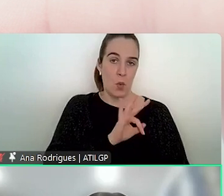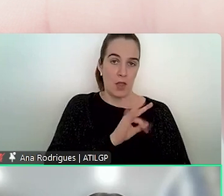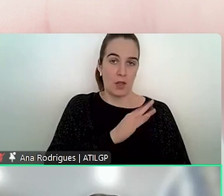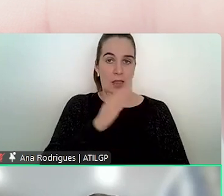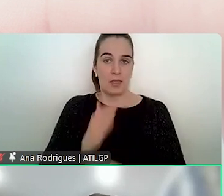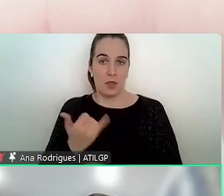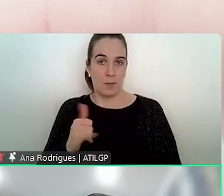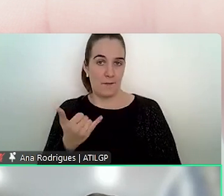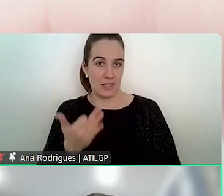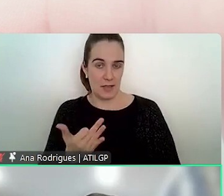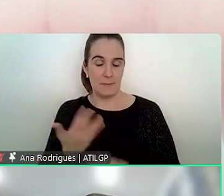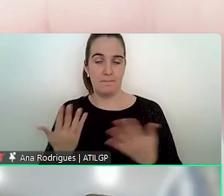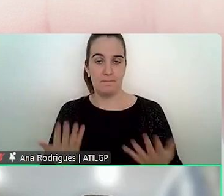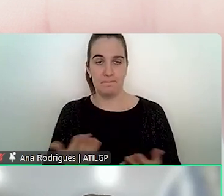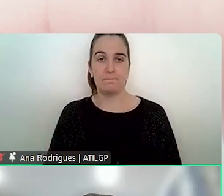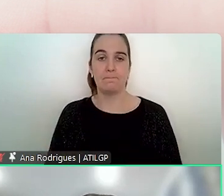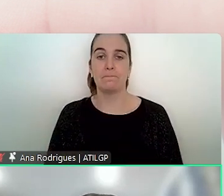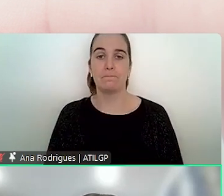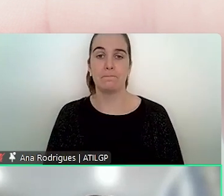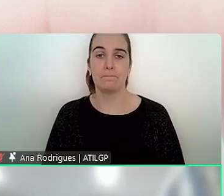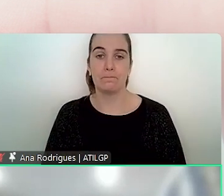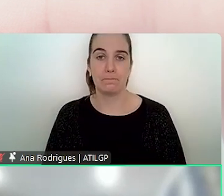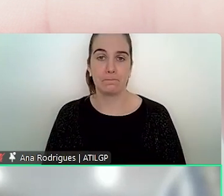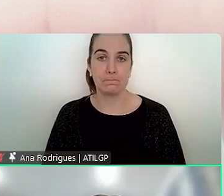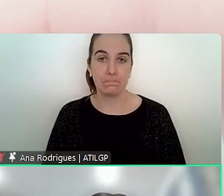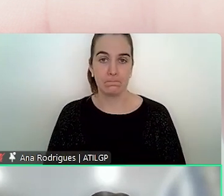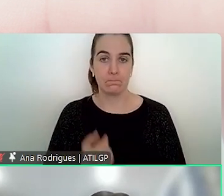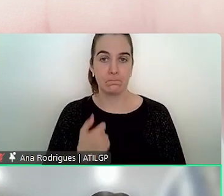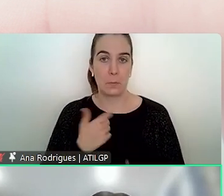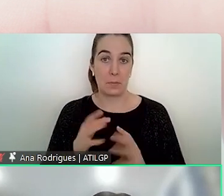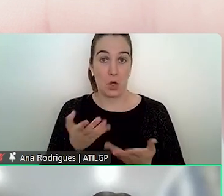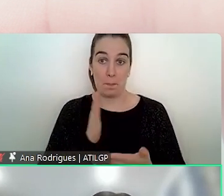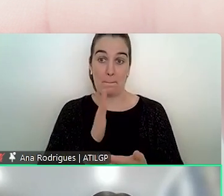se calhar referir que nós estamos a cerca de meio